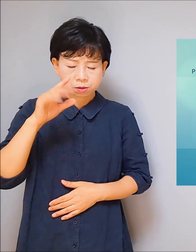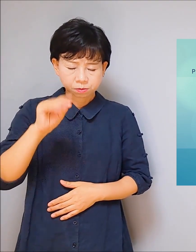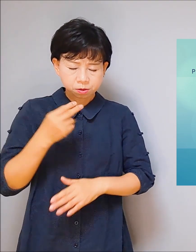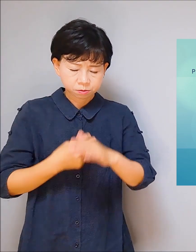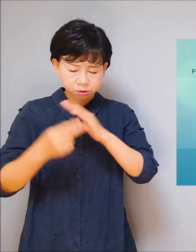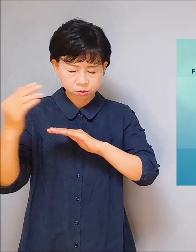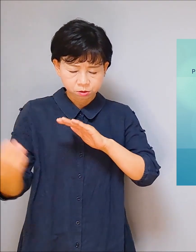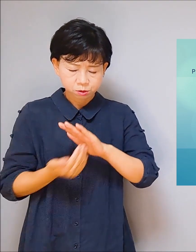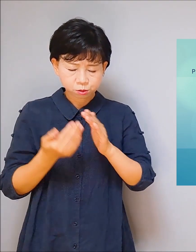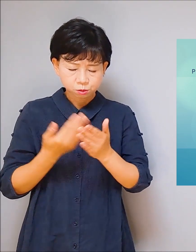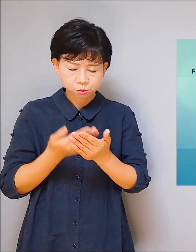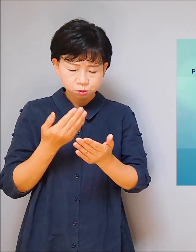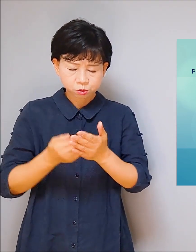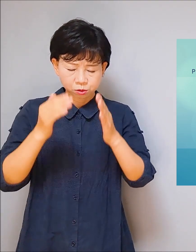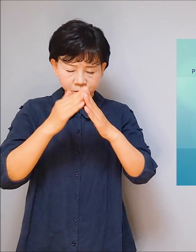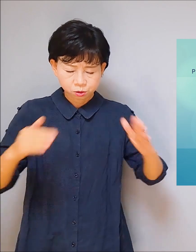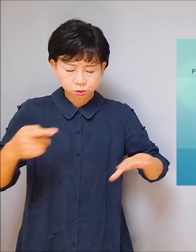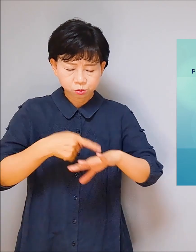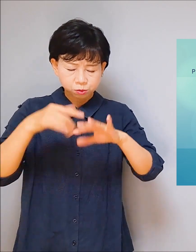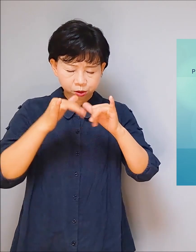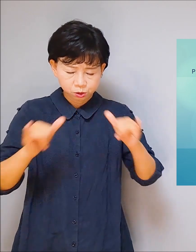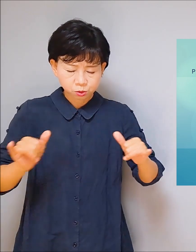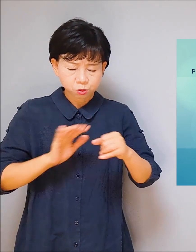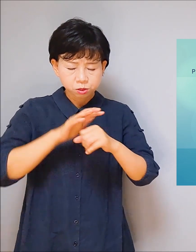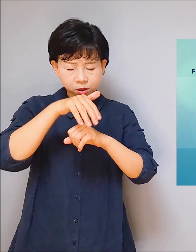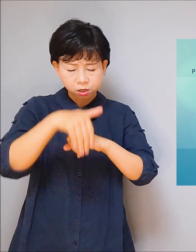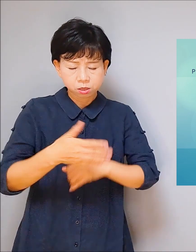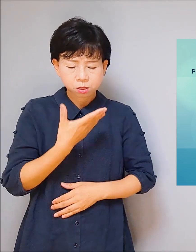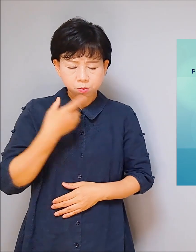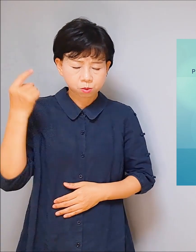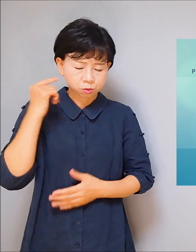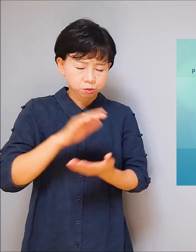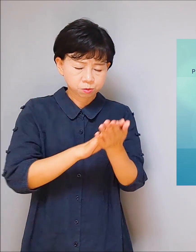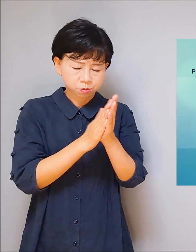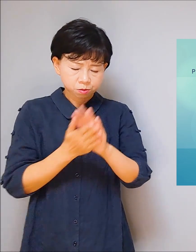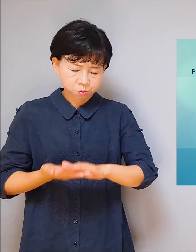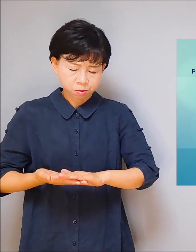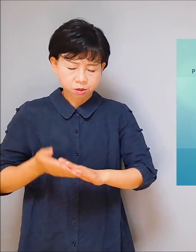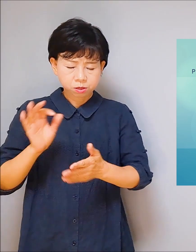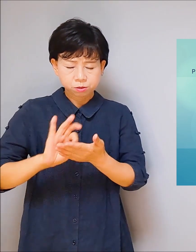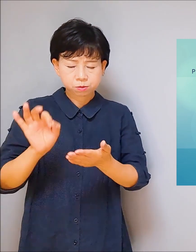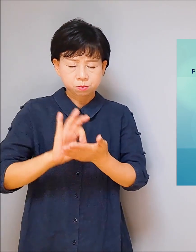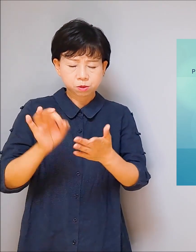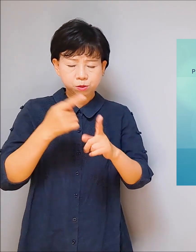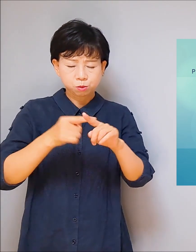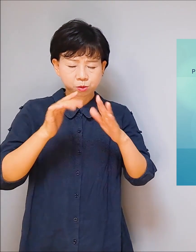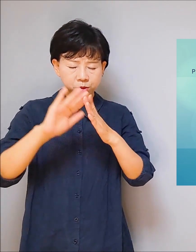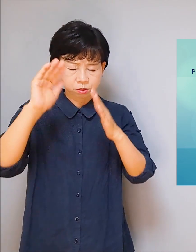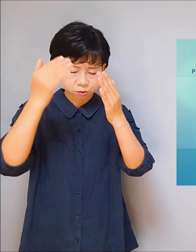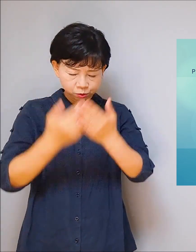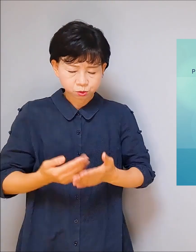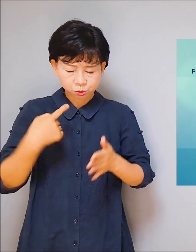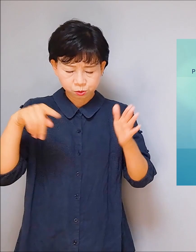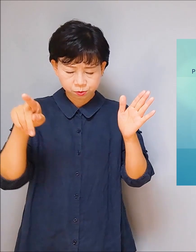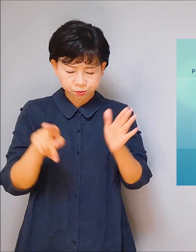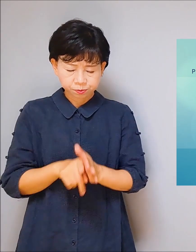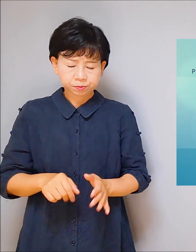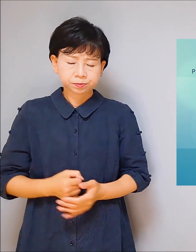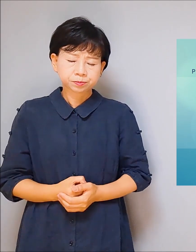이루어지게 하시어 전주와 민족과 세계 복음화에 쓰임받는 교회가 되게 해주실 줄